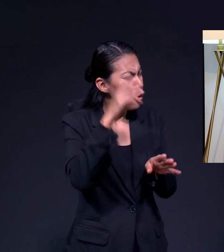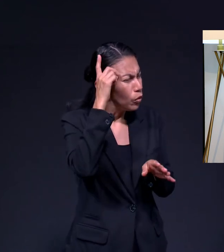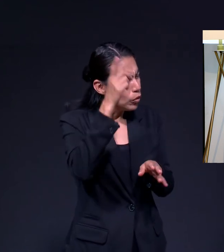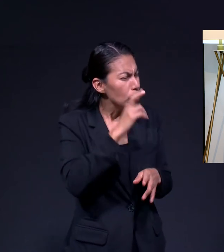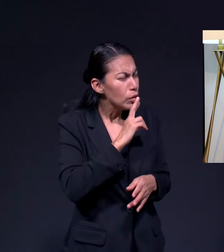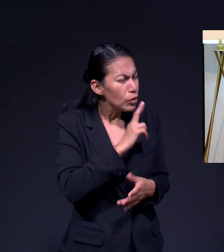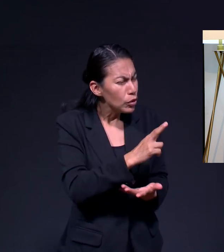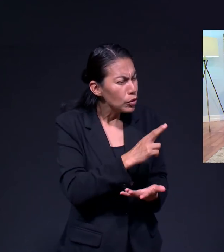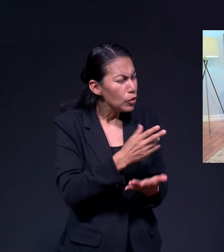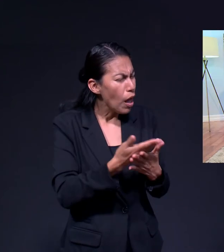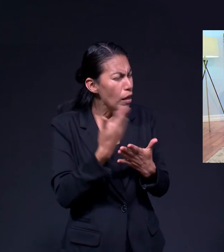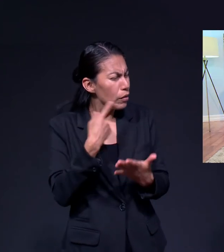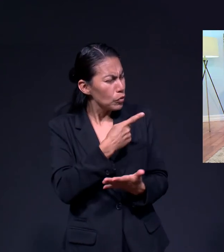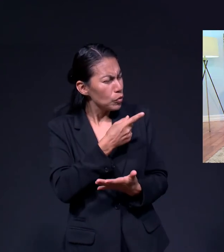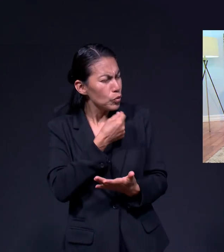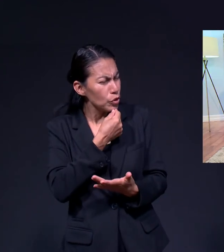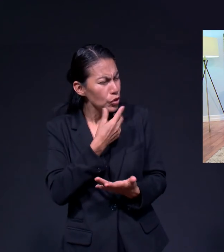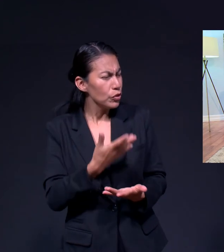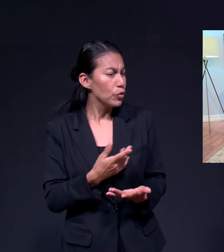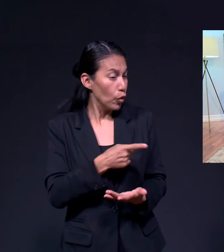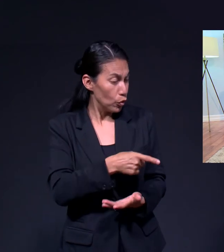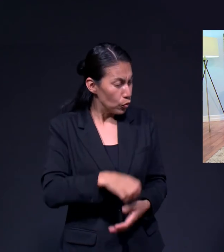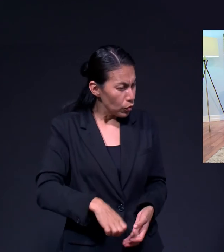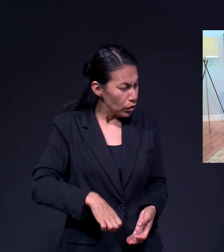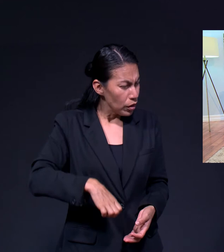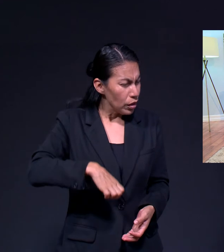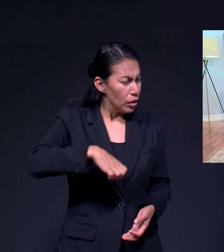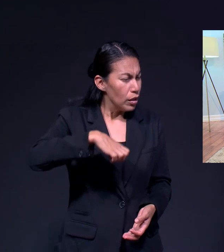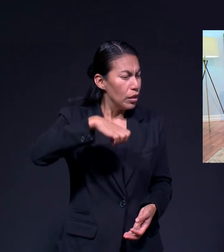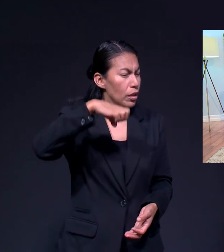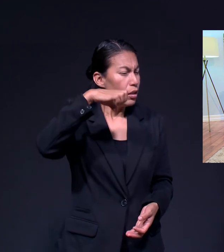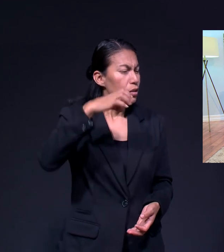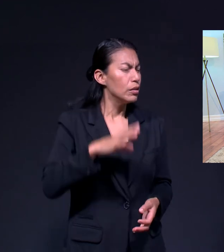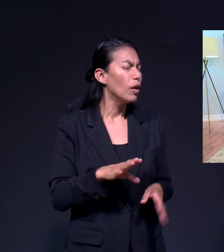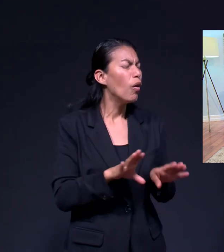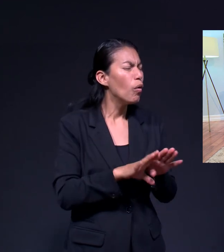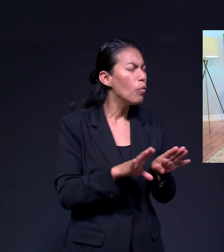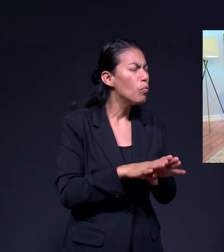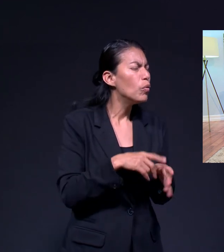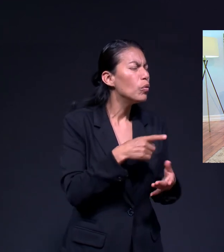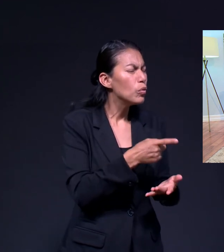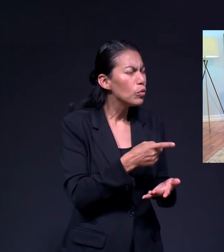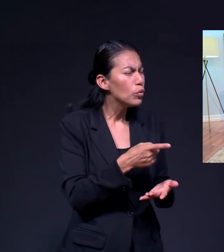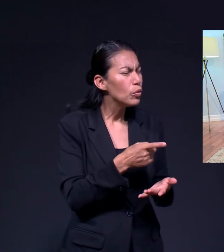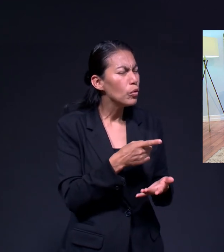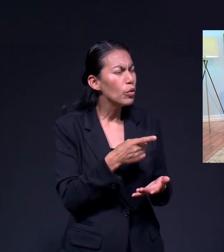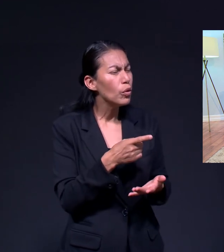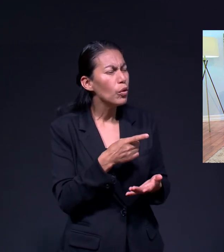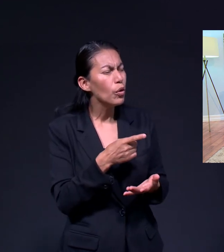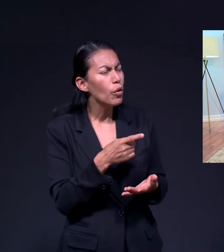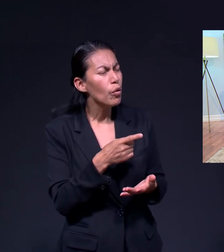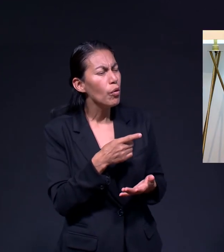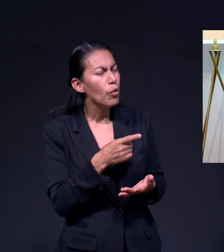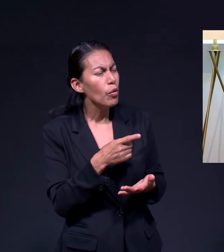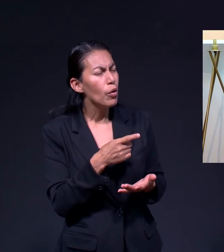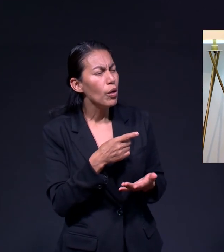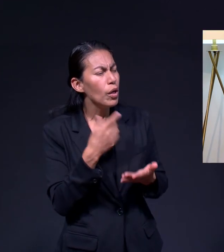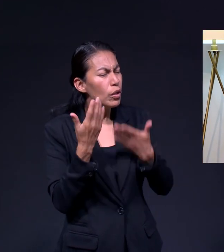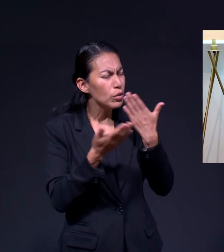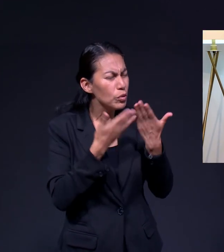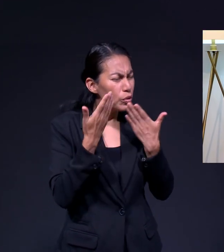te contestó cuando eras niño y desarrollo esa fe y entonces vas creciendo y cómo es que tú